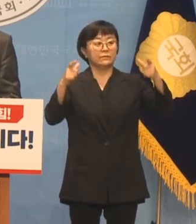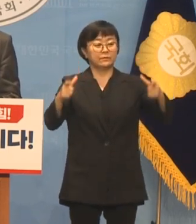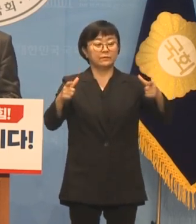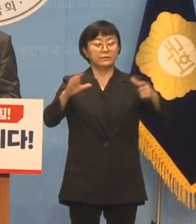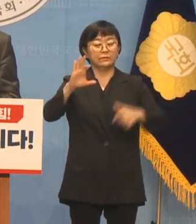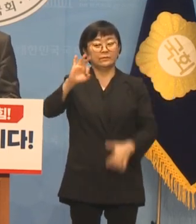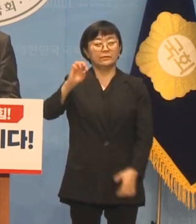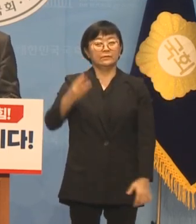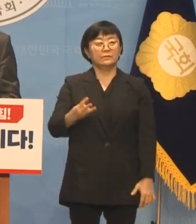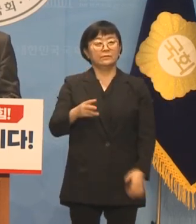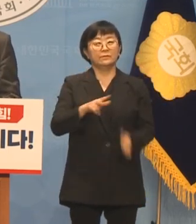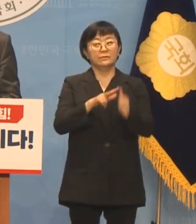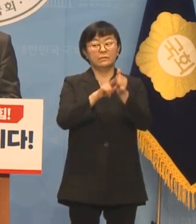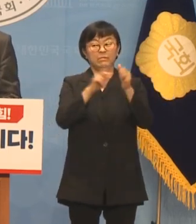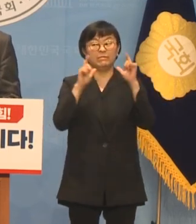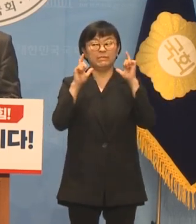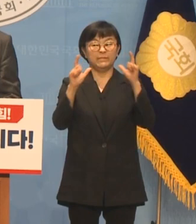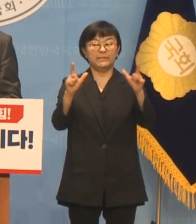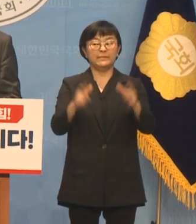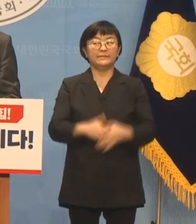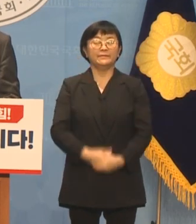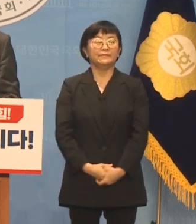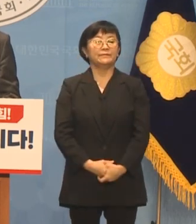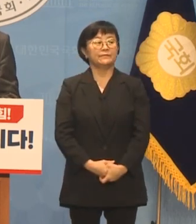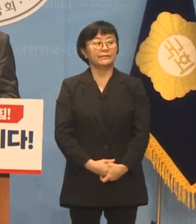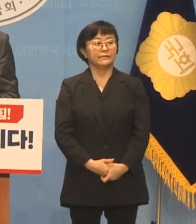을에 출마를 선언합니다.